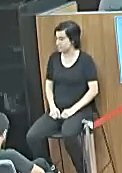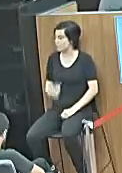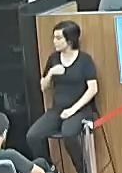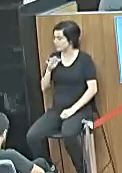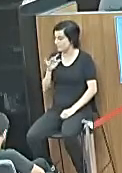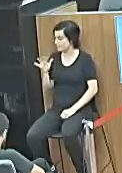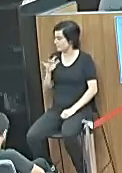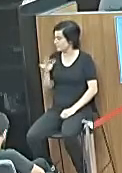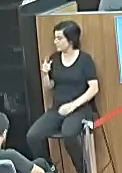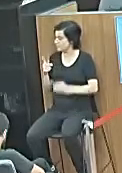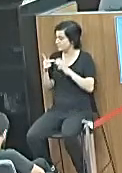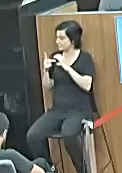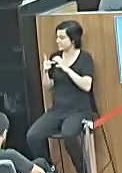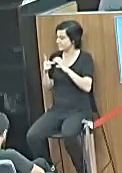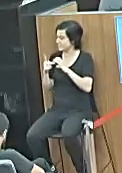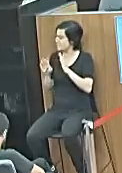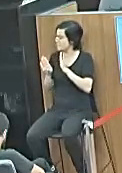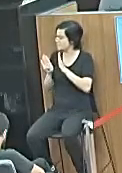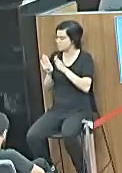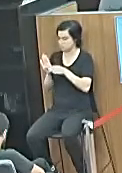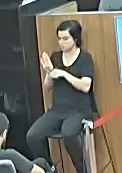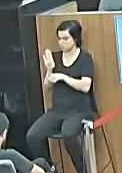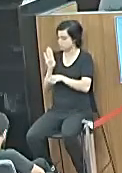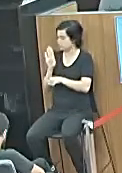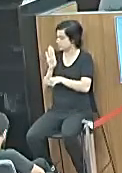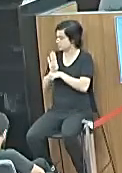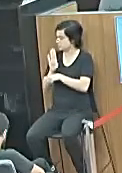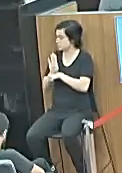concursados sejam chamados para você e felipe